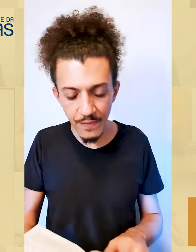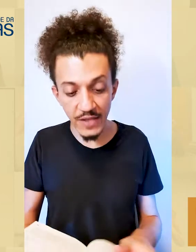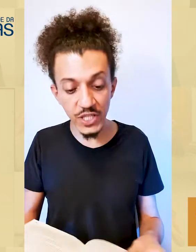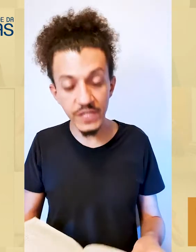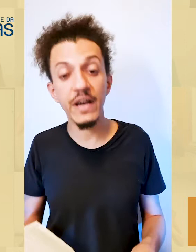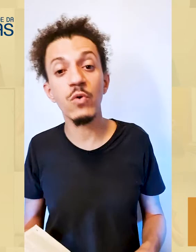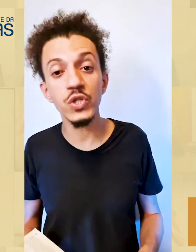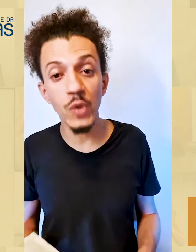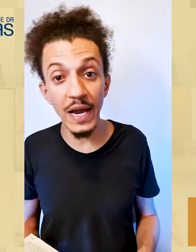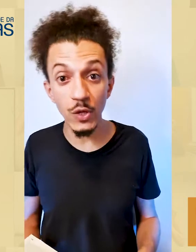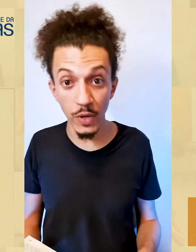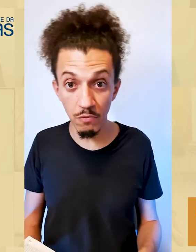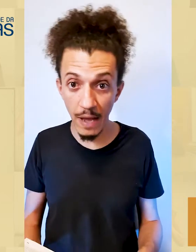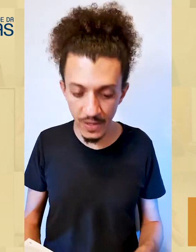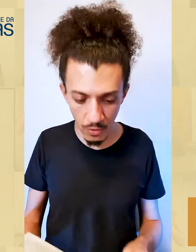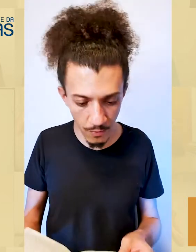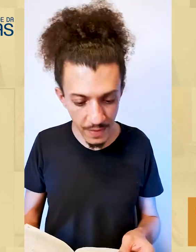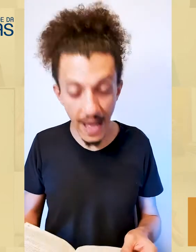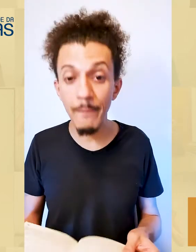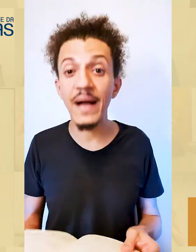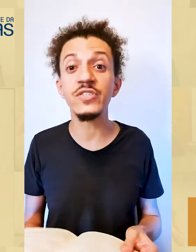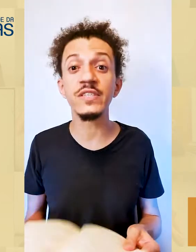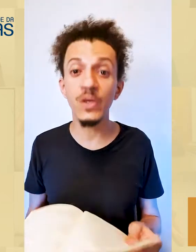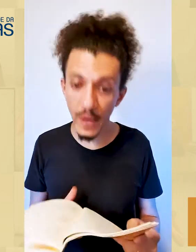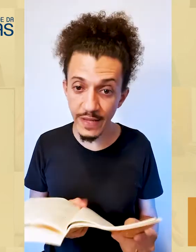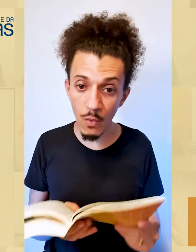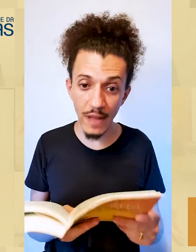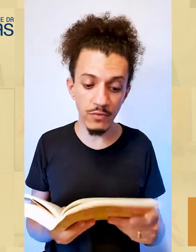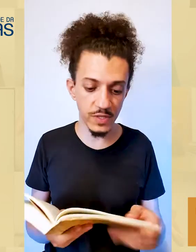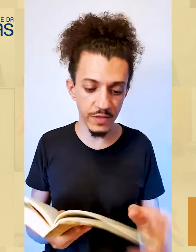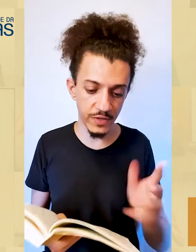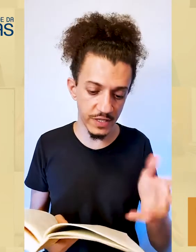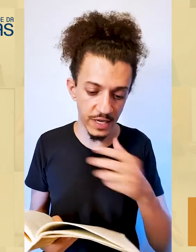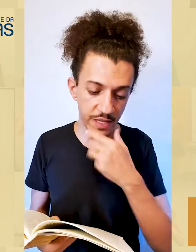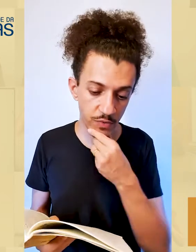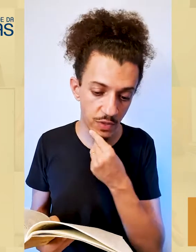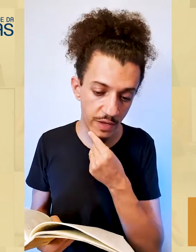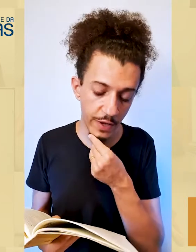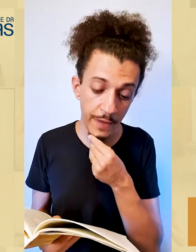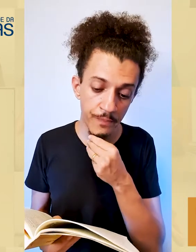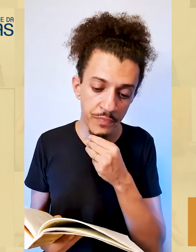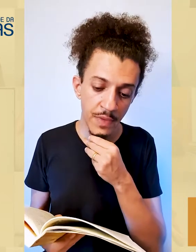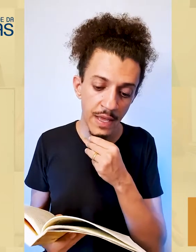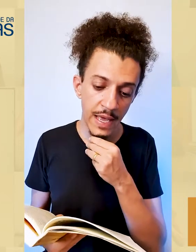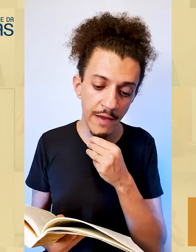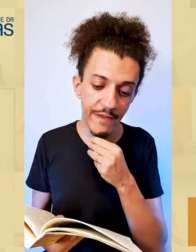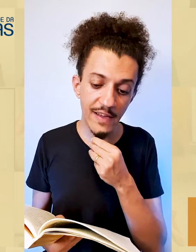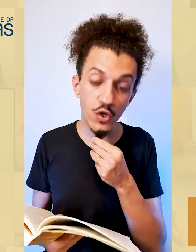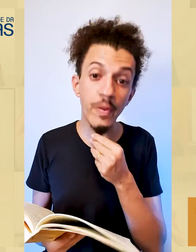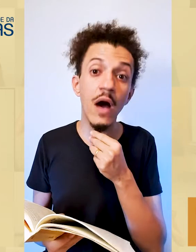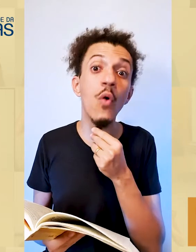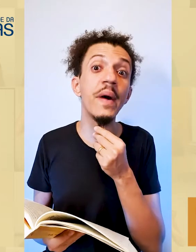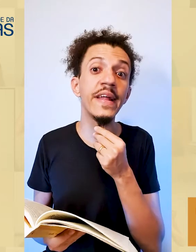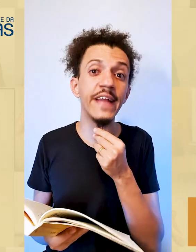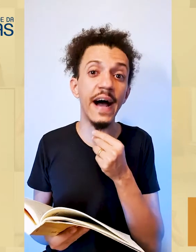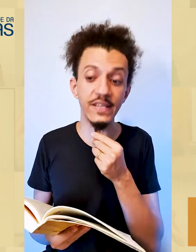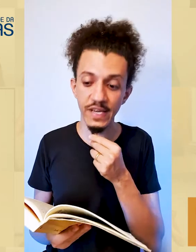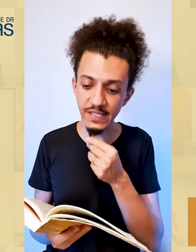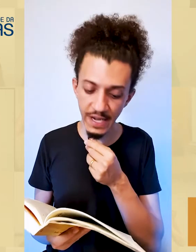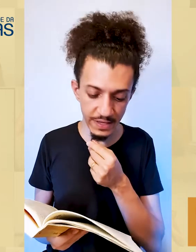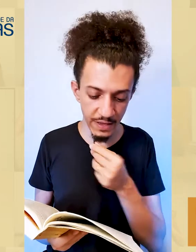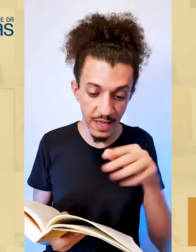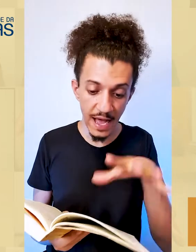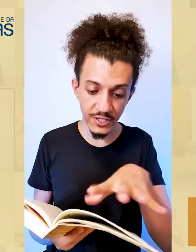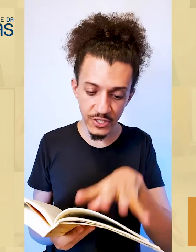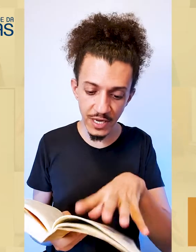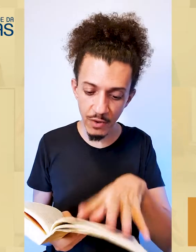live a gente vai continuar a leitura do capítulo 1, é a página 54, se você já tem o seu livro aí. Ele fala sobre a humanidade